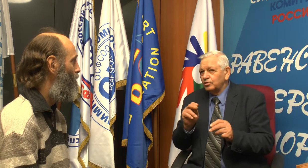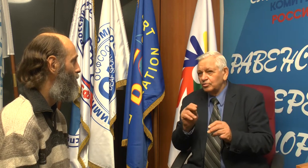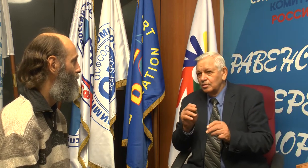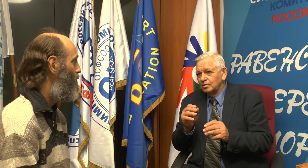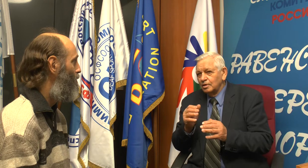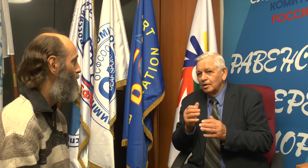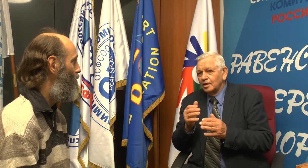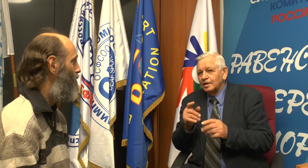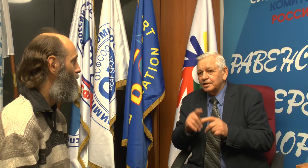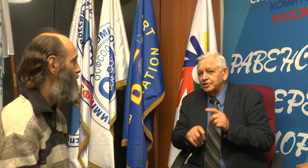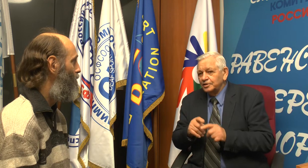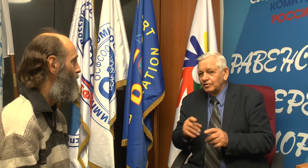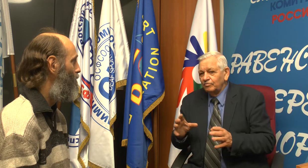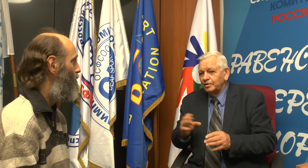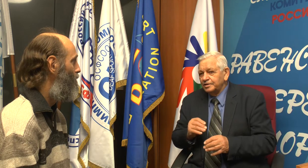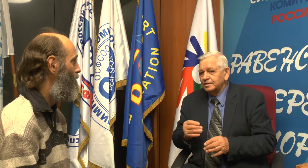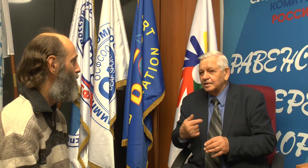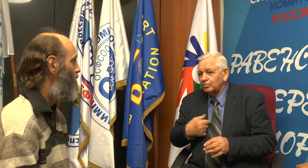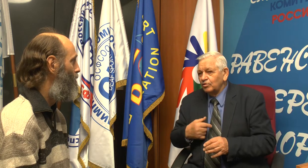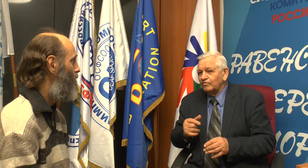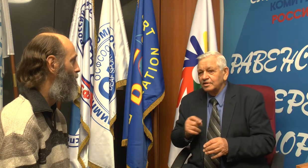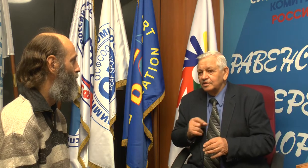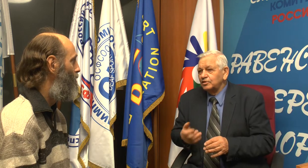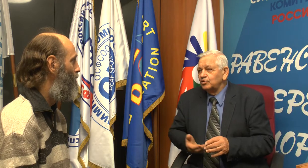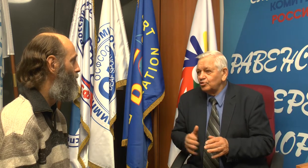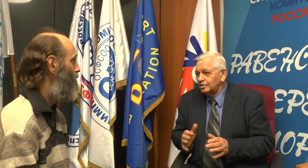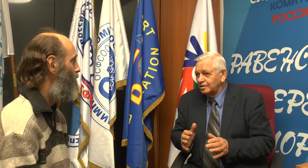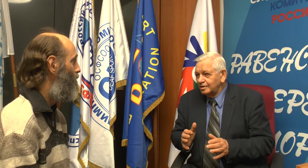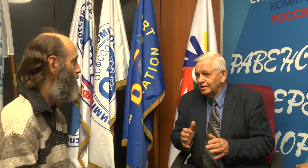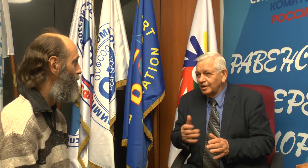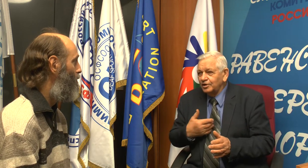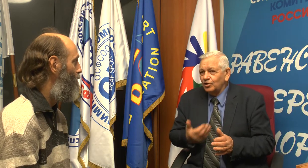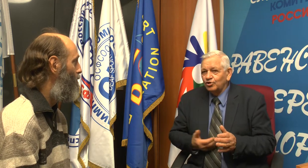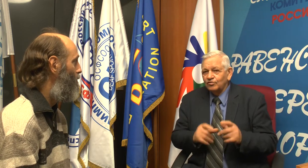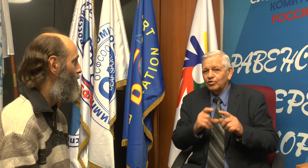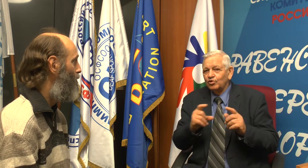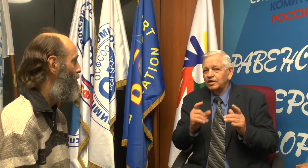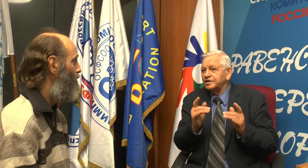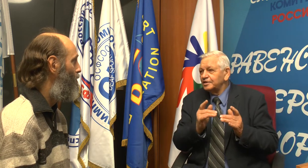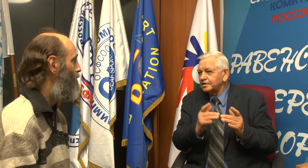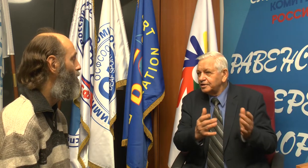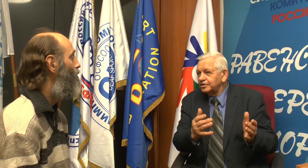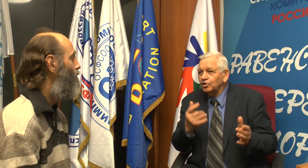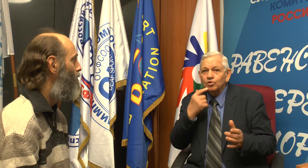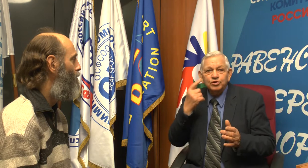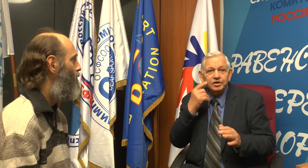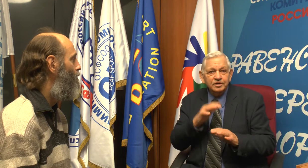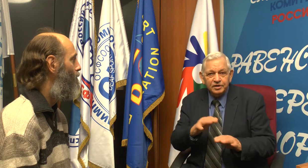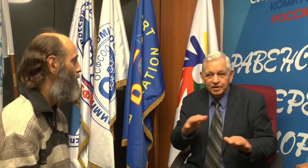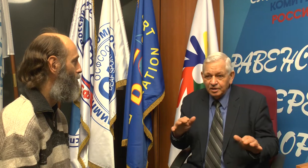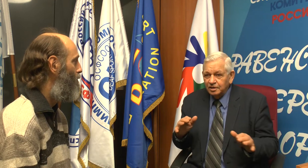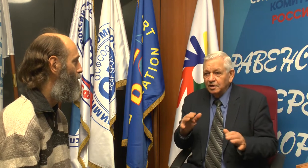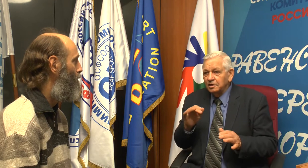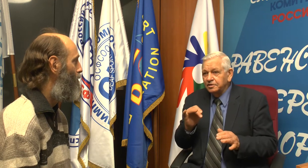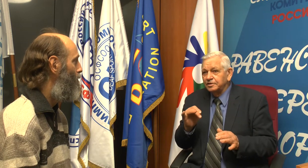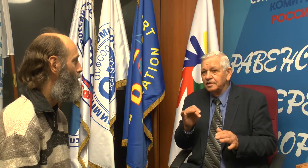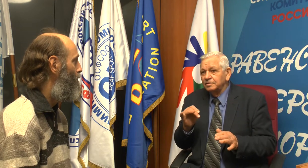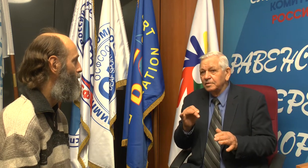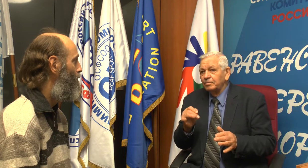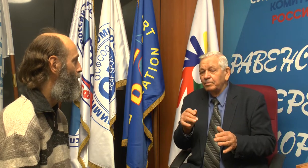счастью, родители вместе со мной в Одессе не жили. Я жил в школе-интернате глухих детей. И